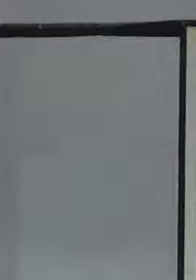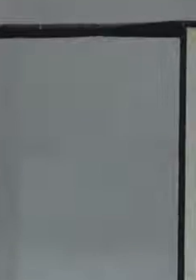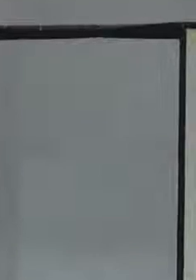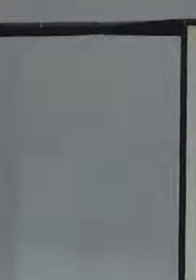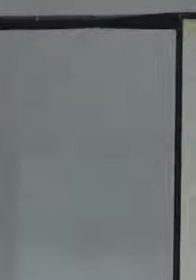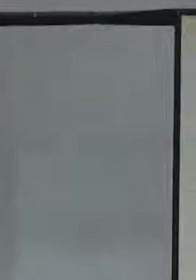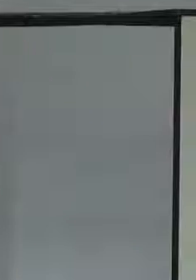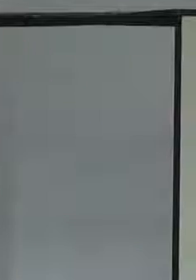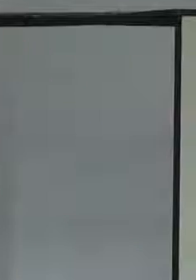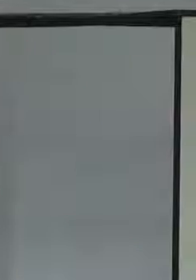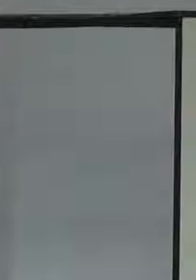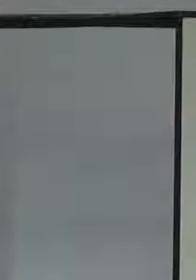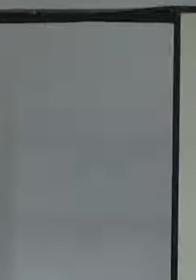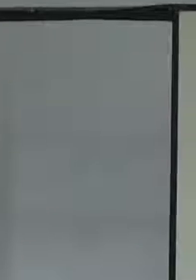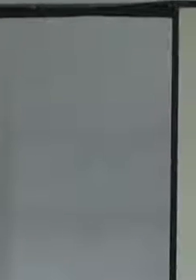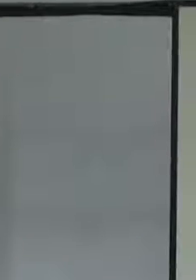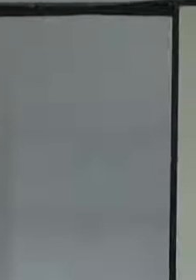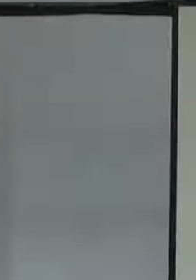governador